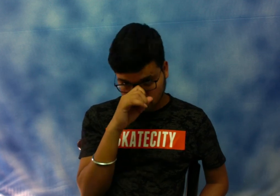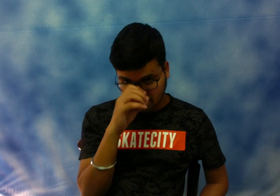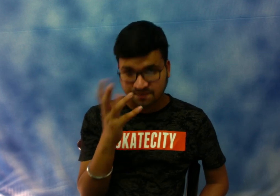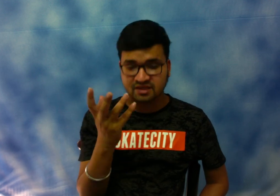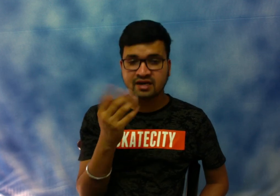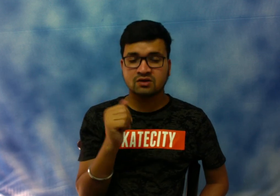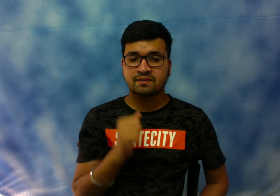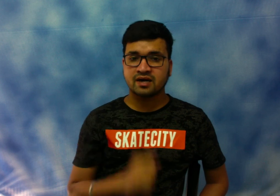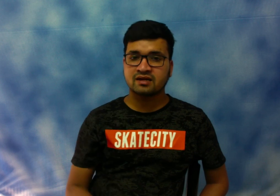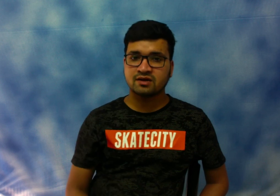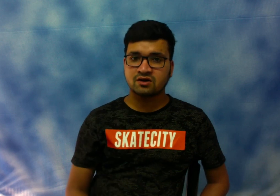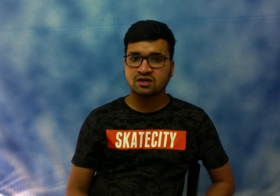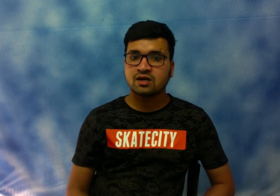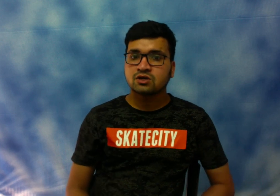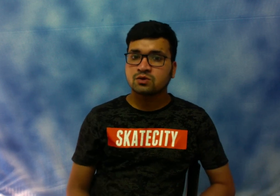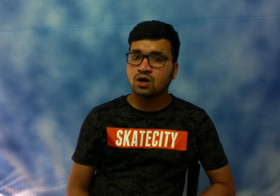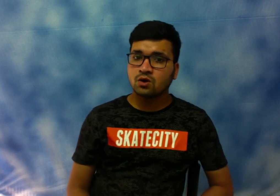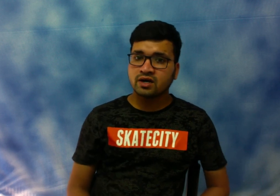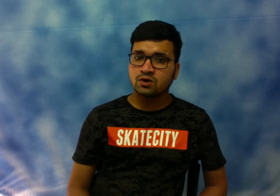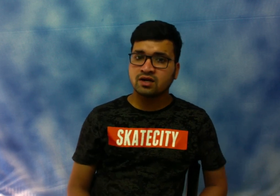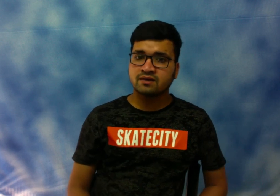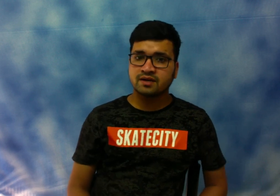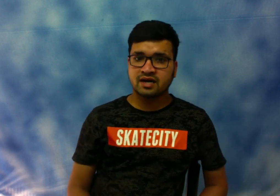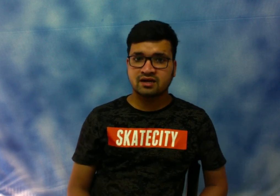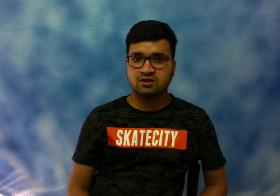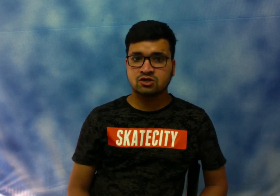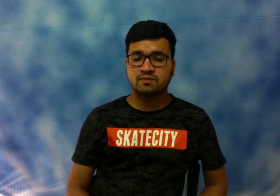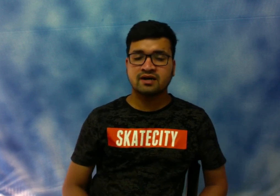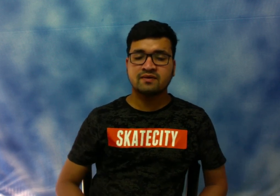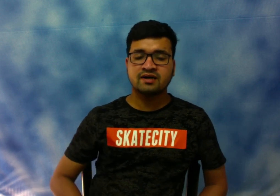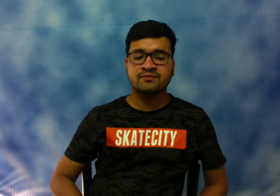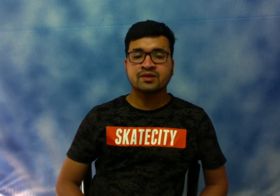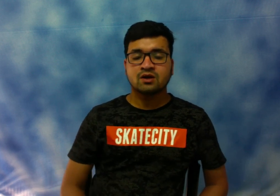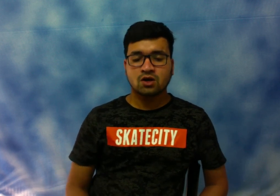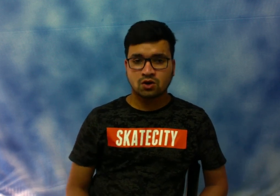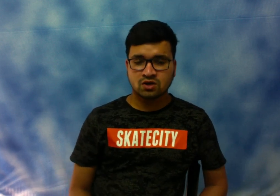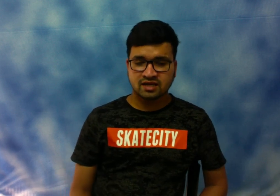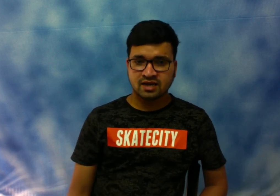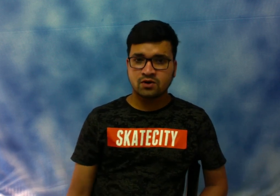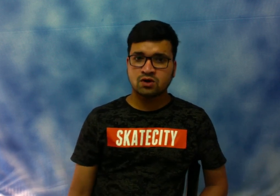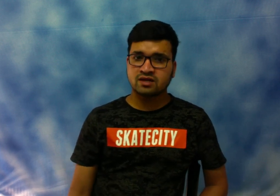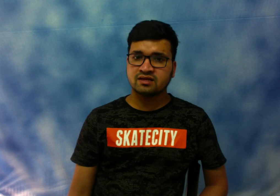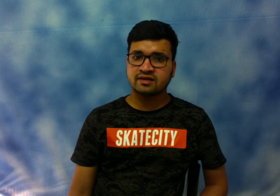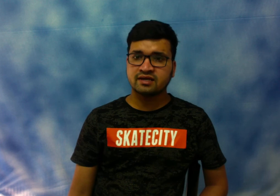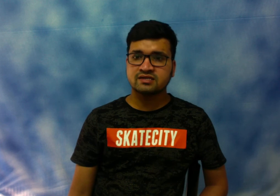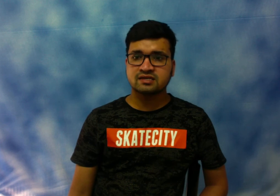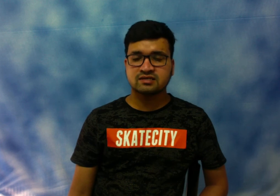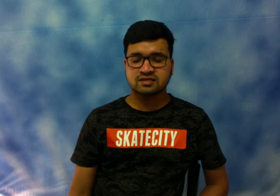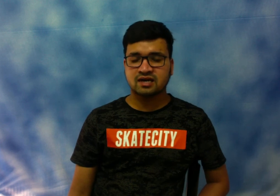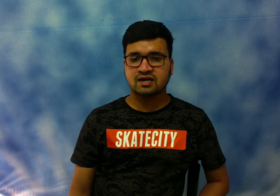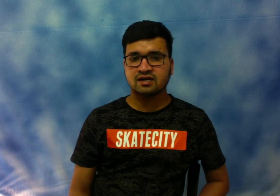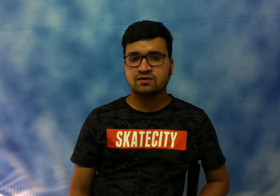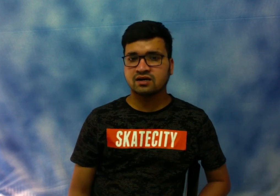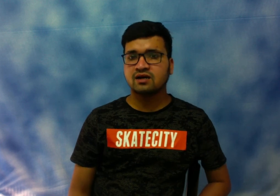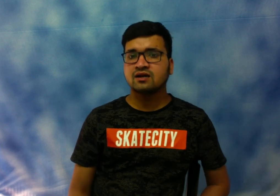माता पिता नहीं होते, पेरेंट्स नहीं होते, तो वो लोगों की डोनेशन पर ही आश्रित होते हैं, जो बड़े बड़े लोग होते हैं वो डोनेशन देते हैं जिसके कारण ही उनका